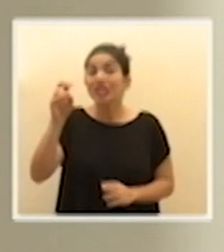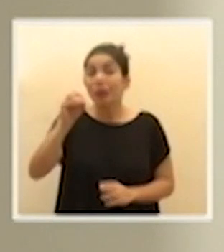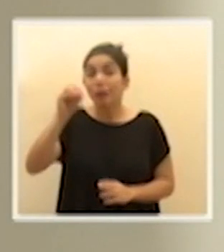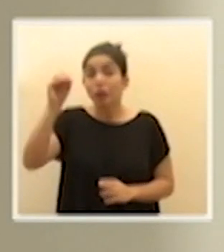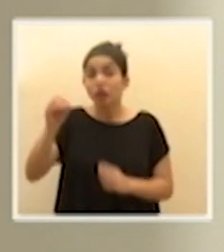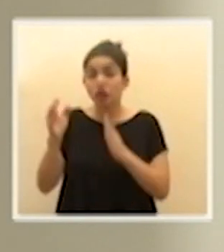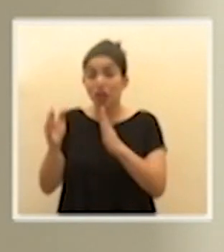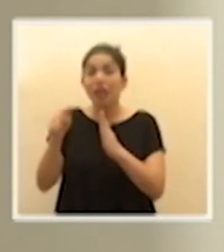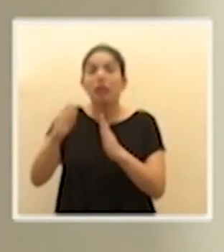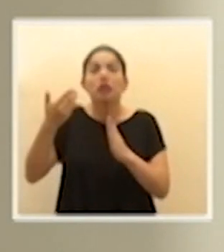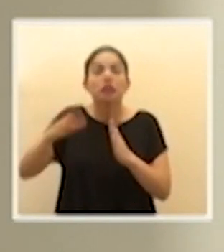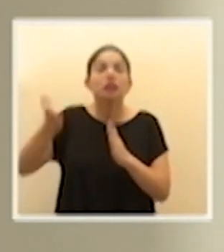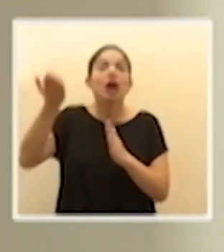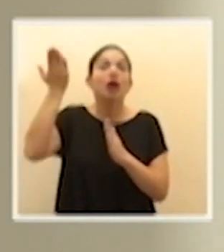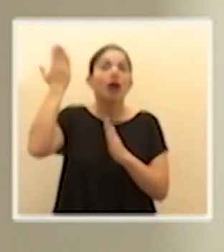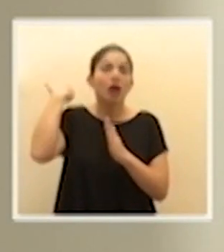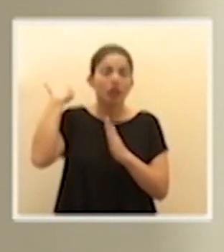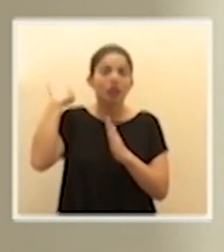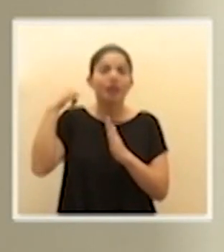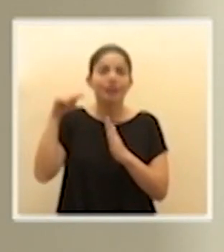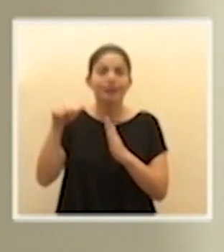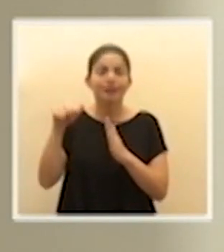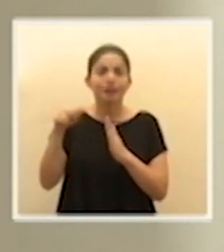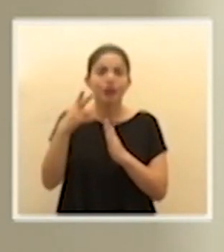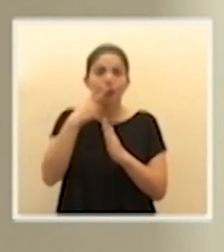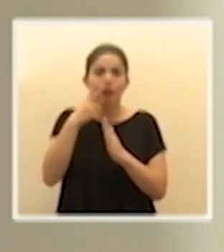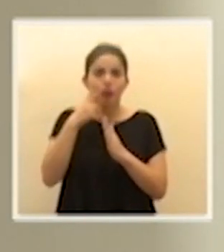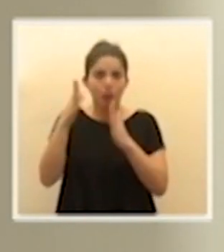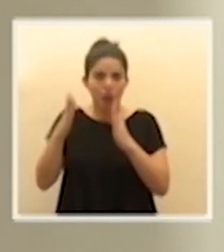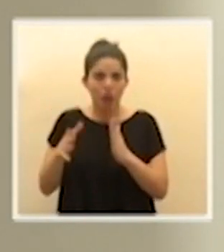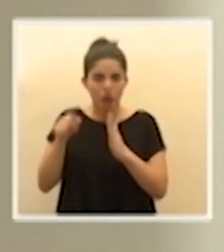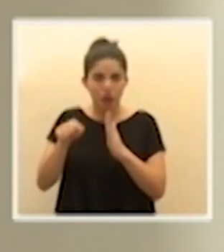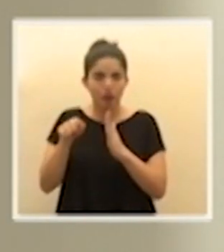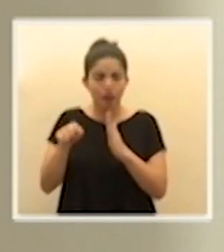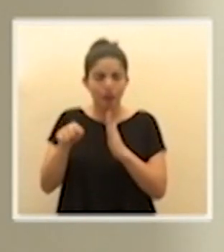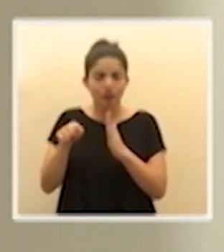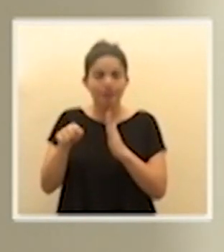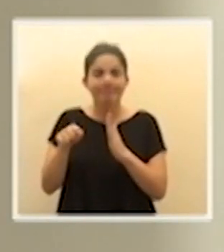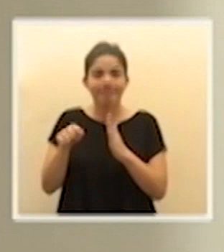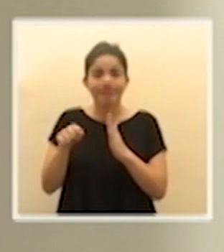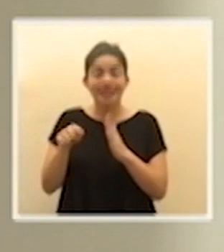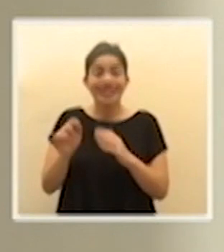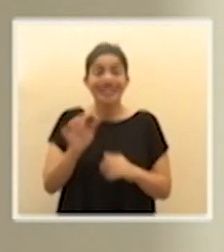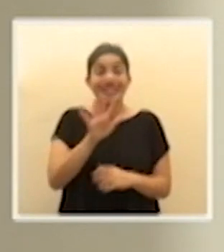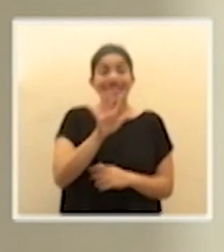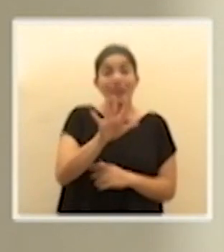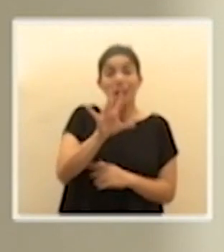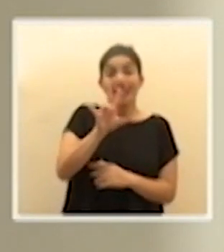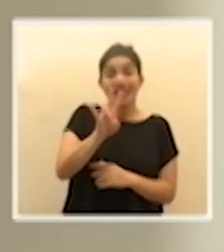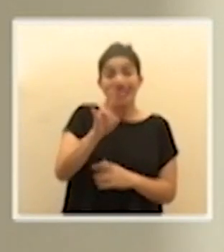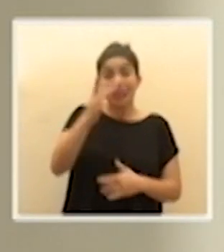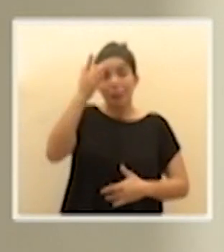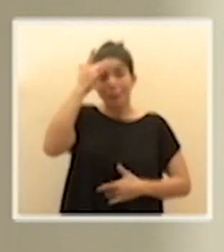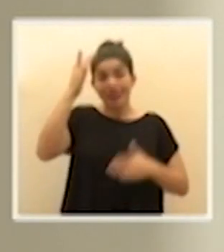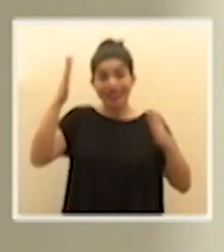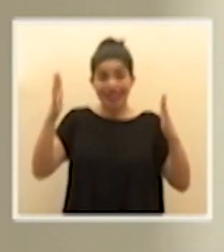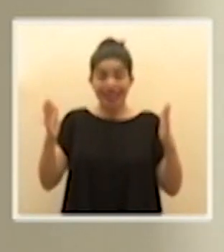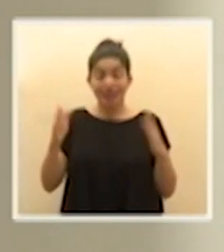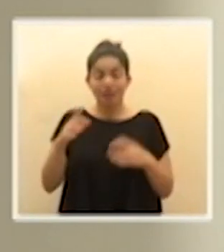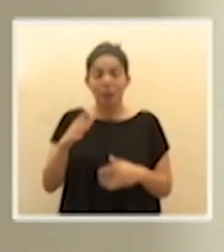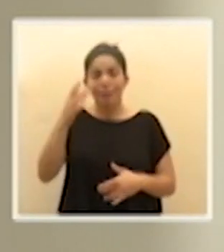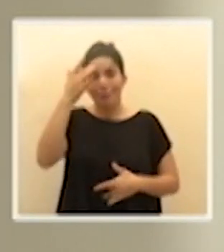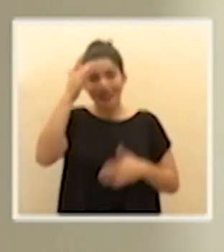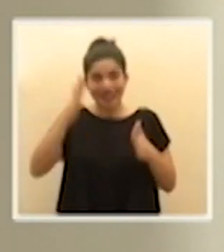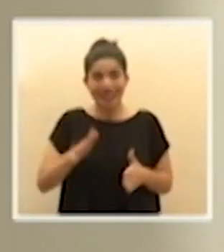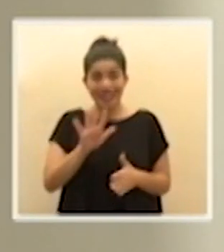41.7%, tenían antecedentes de tabaquismo. Y de 57 pacientes que